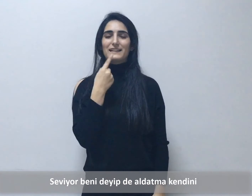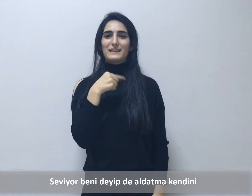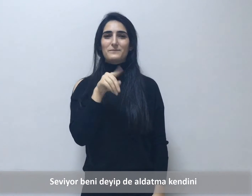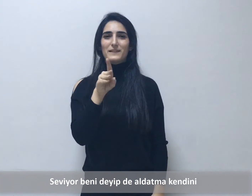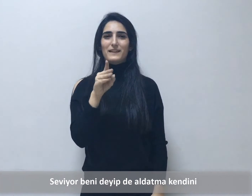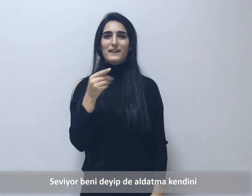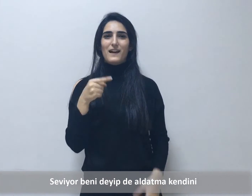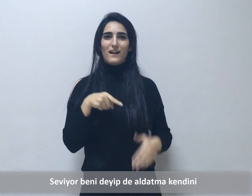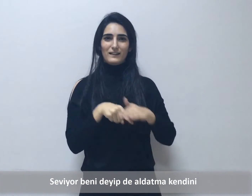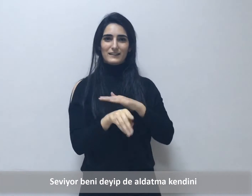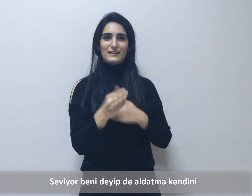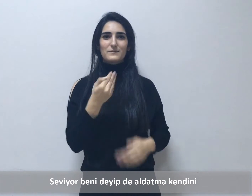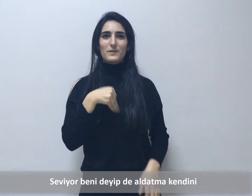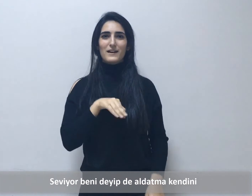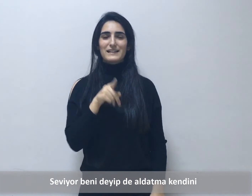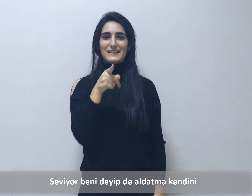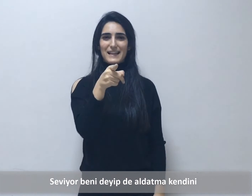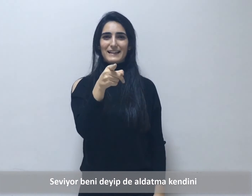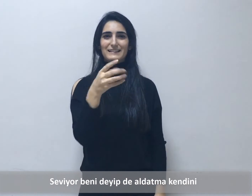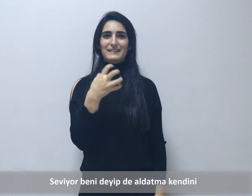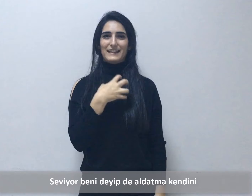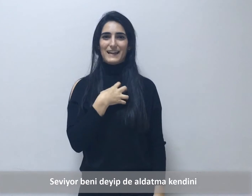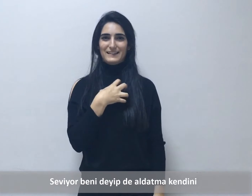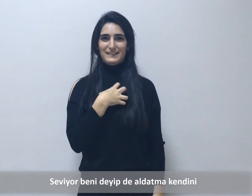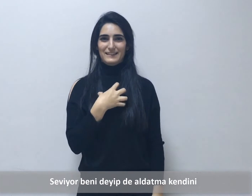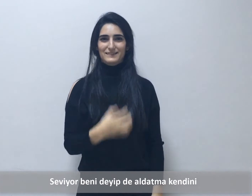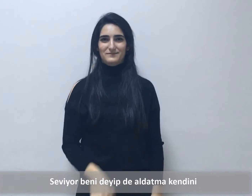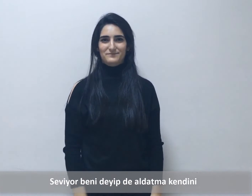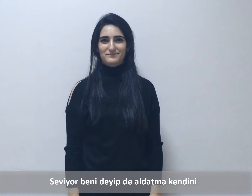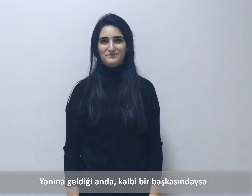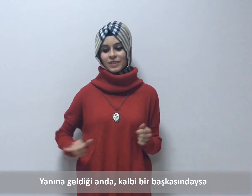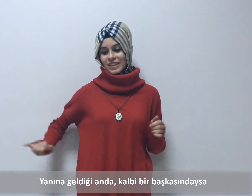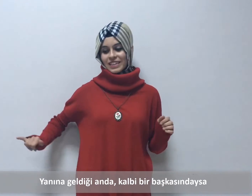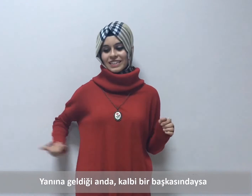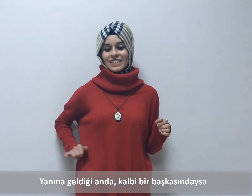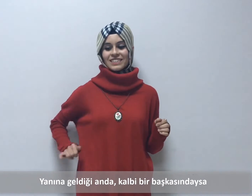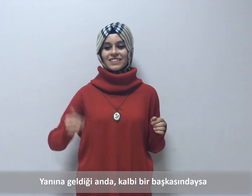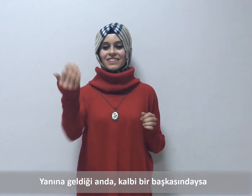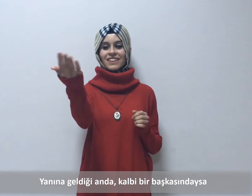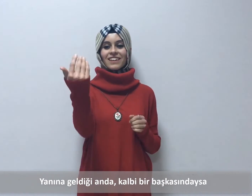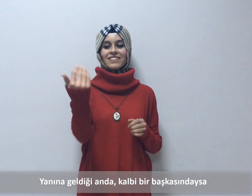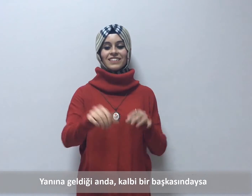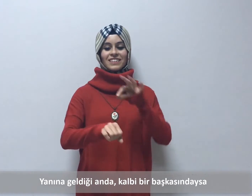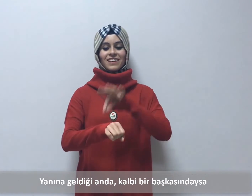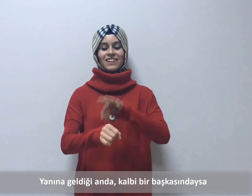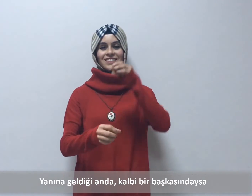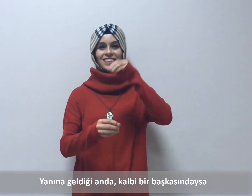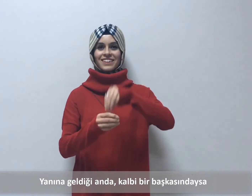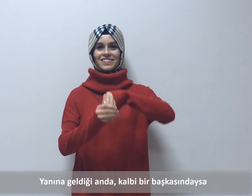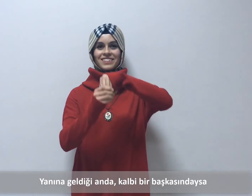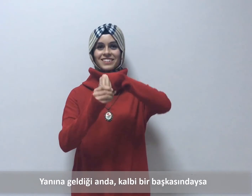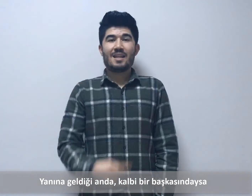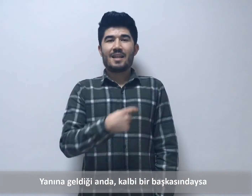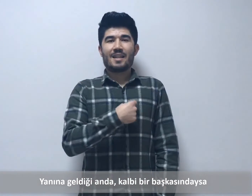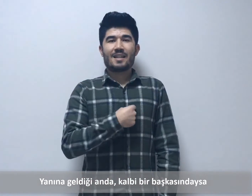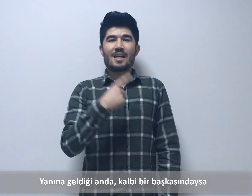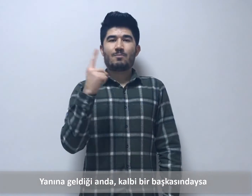deyip de aldatmak kendini Yanına geldiği anda Kalbi bir